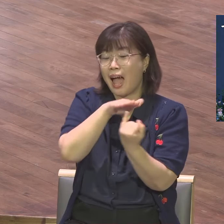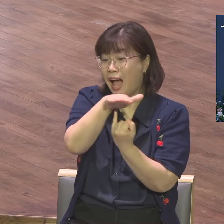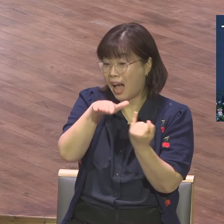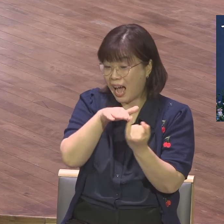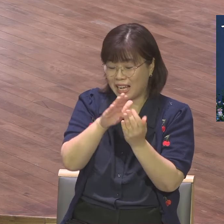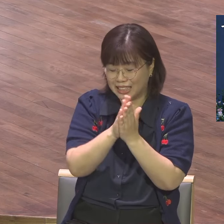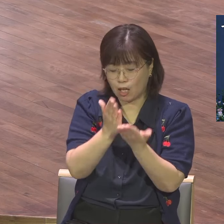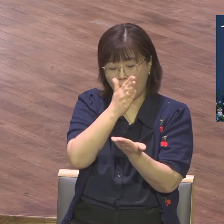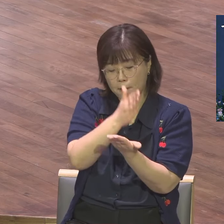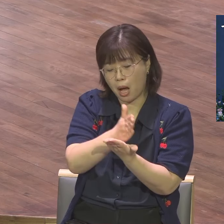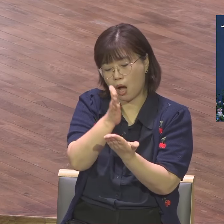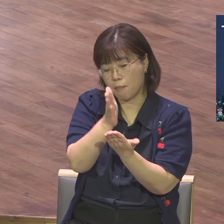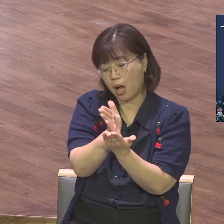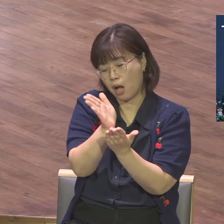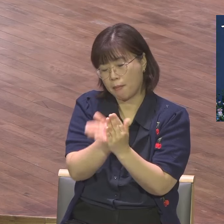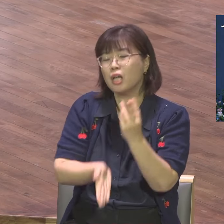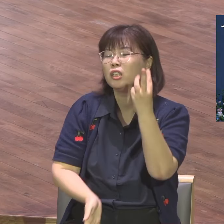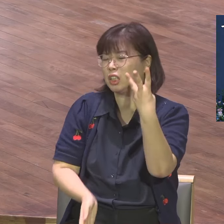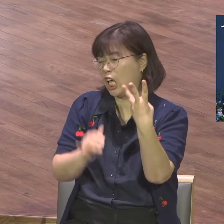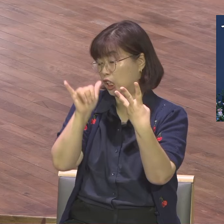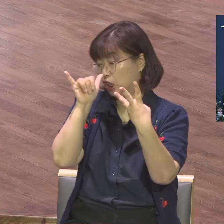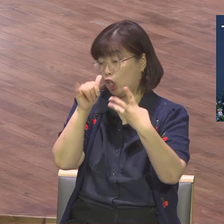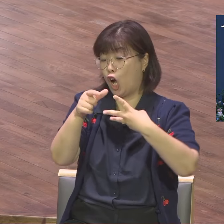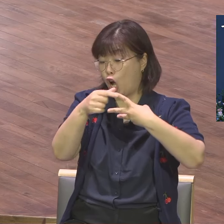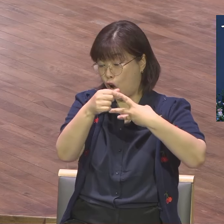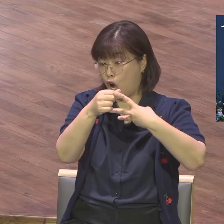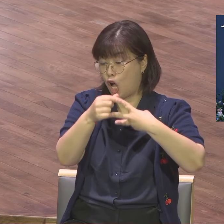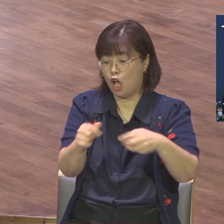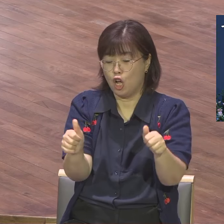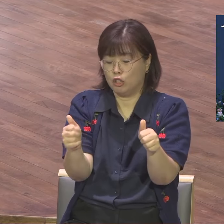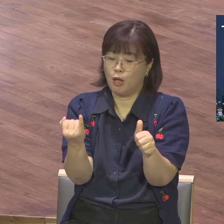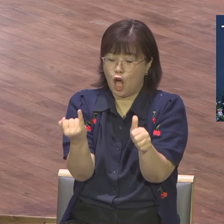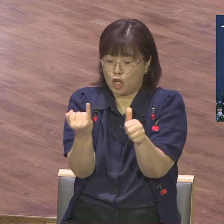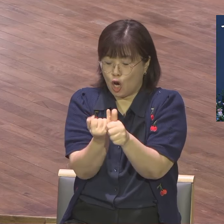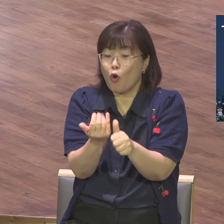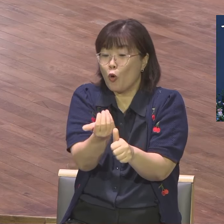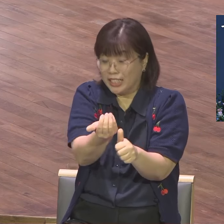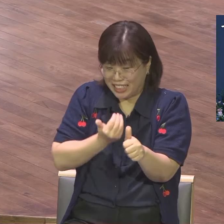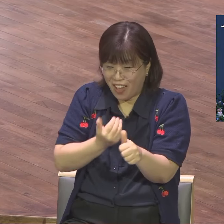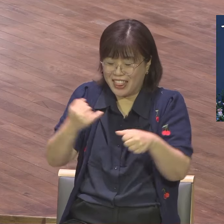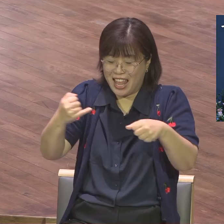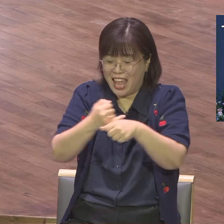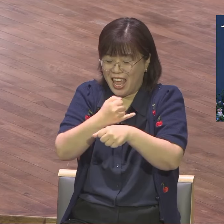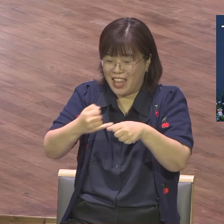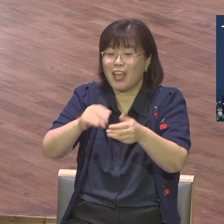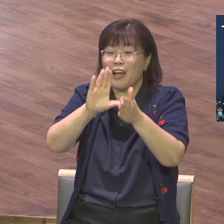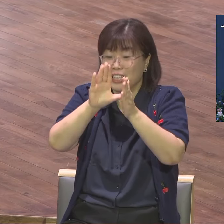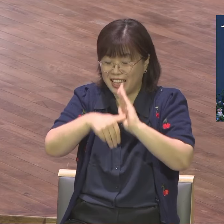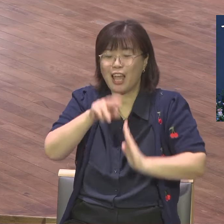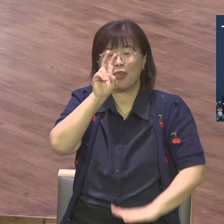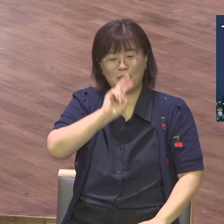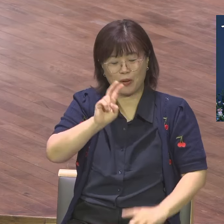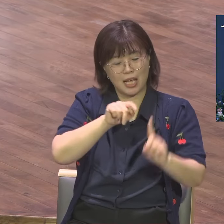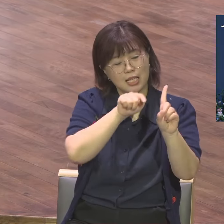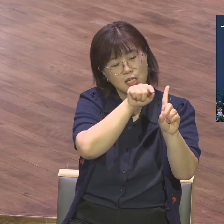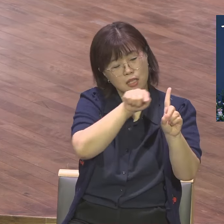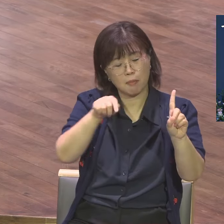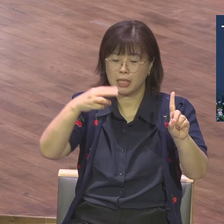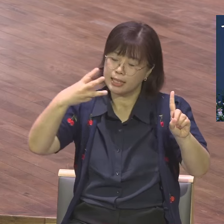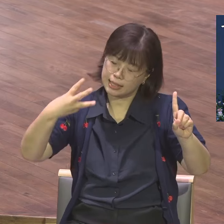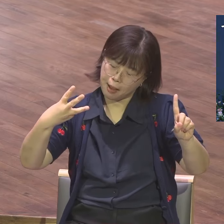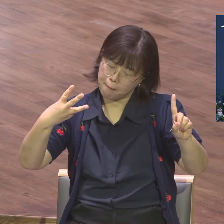나눠져요. 제1부는 결혼 이전 연인 시절의 노래 내용인데 1장부터